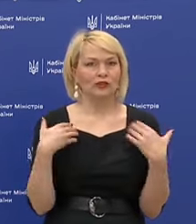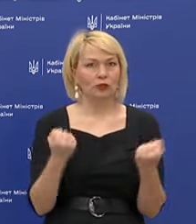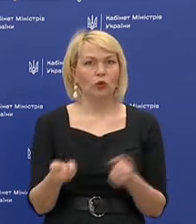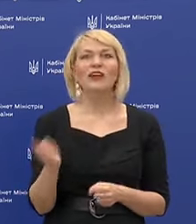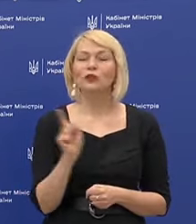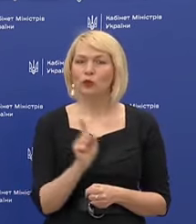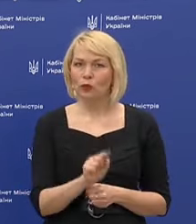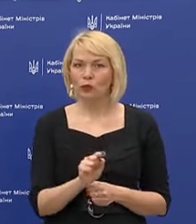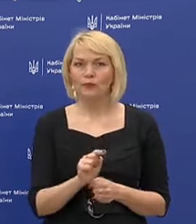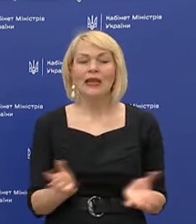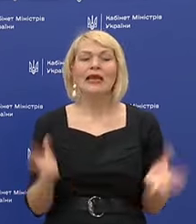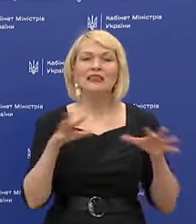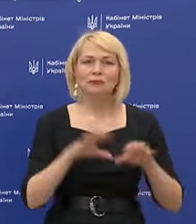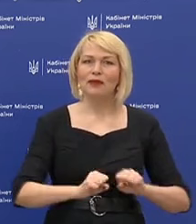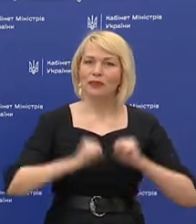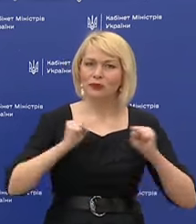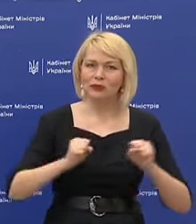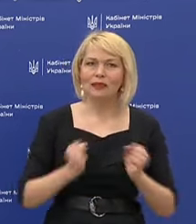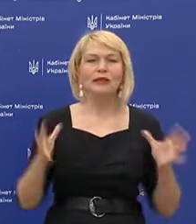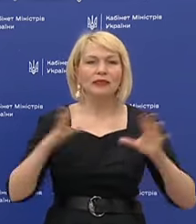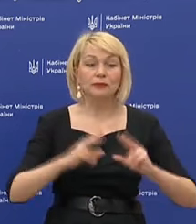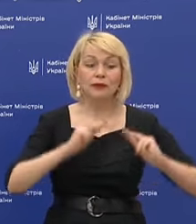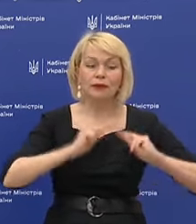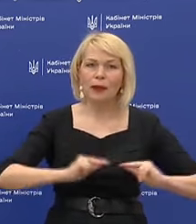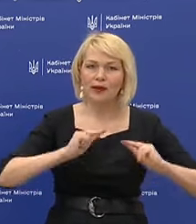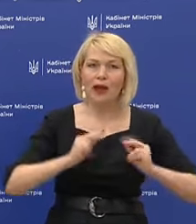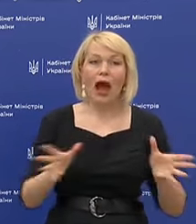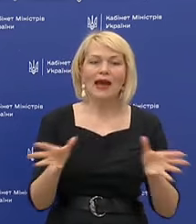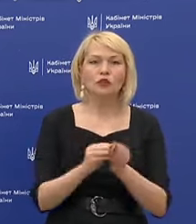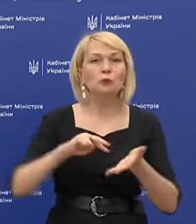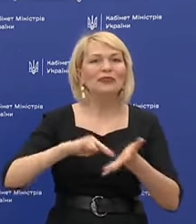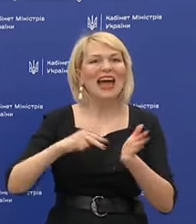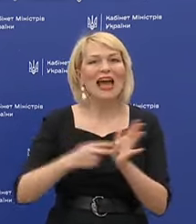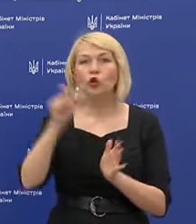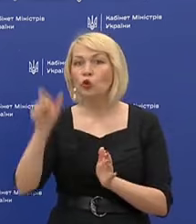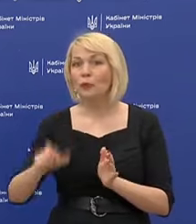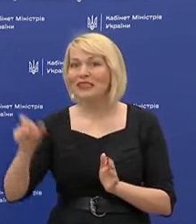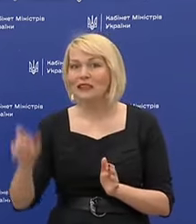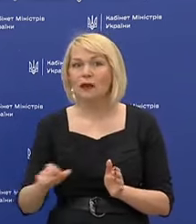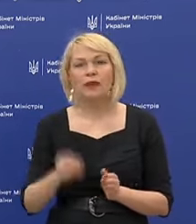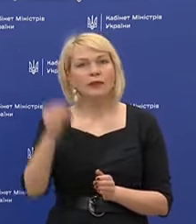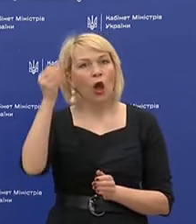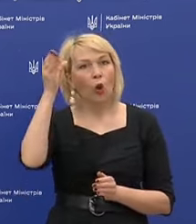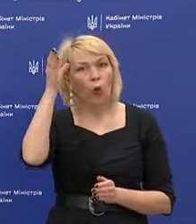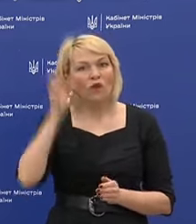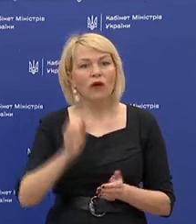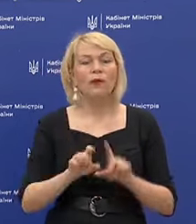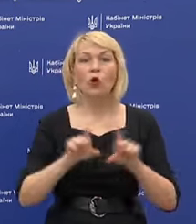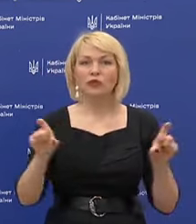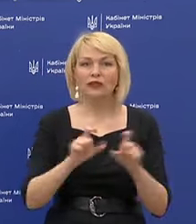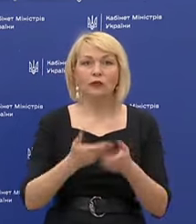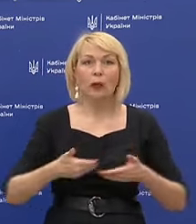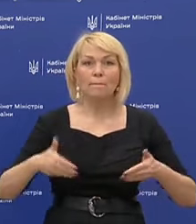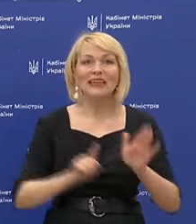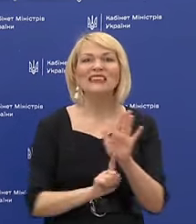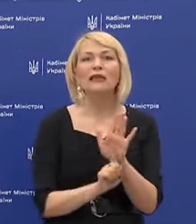Тому спільними зусиллями, спільними напрацюваннями разом з економістами, а також науковими установами ми і